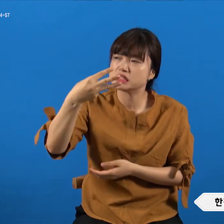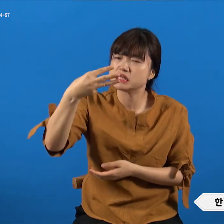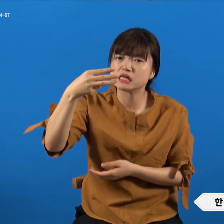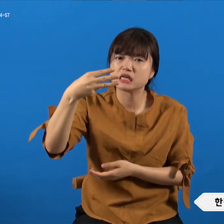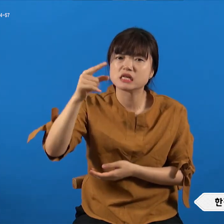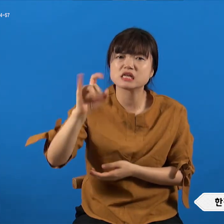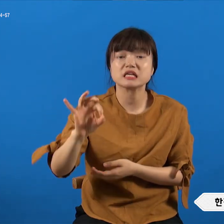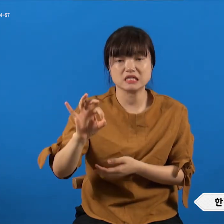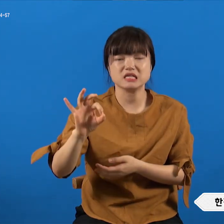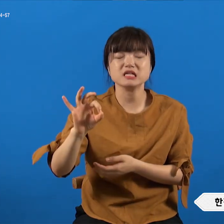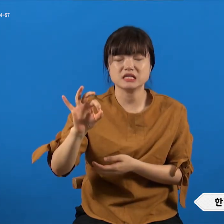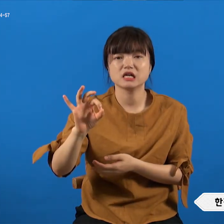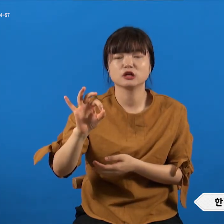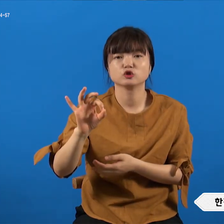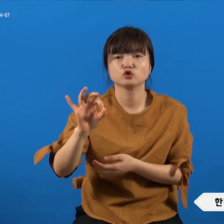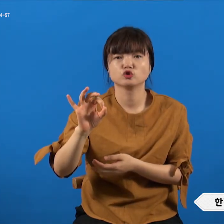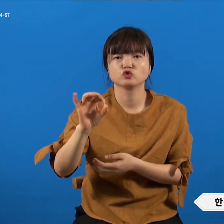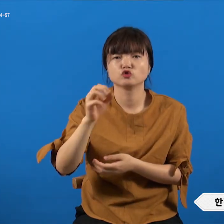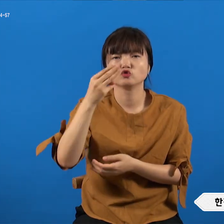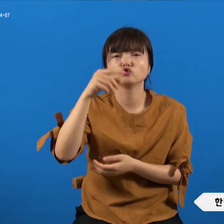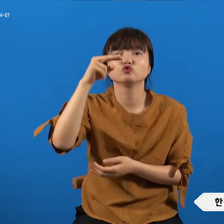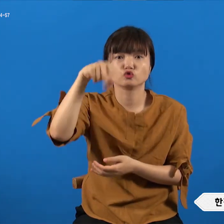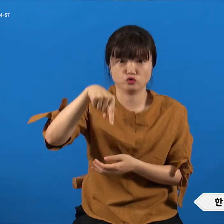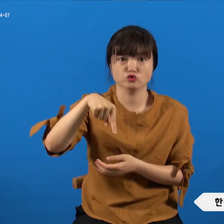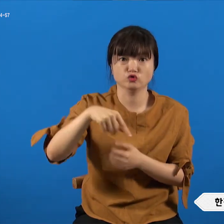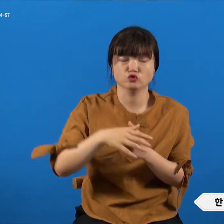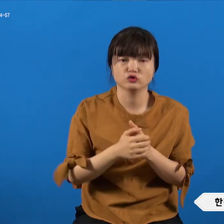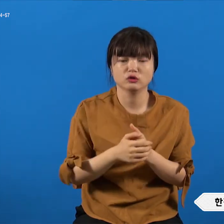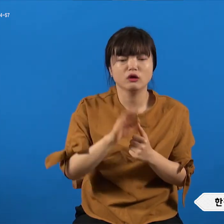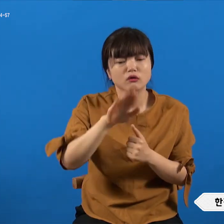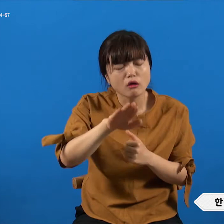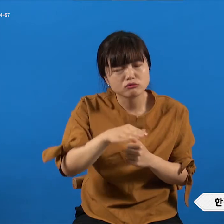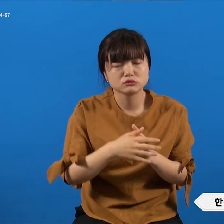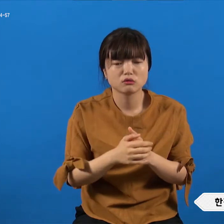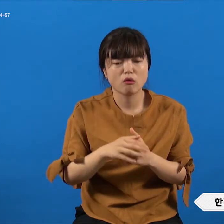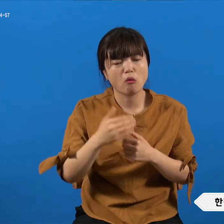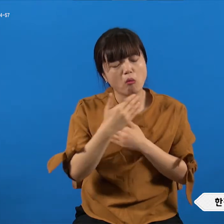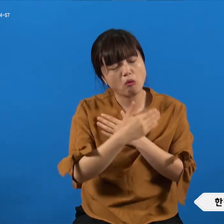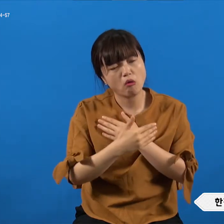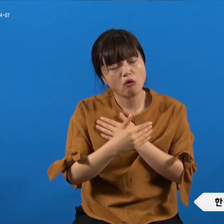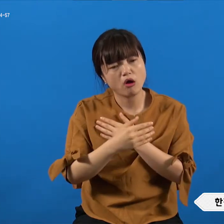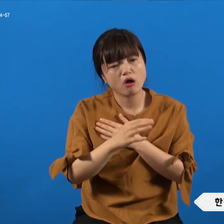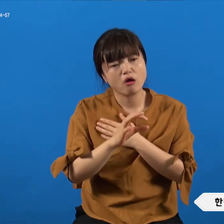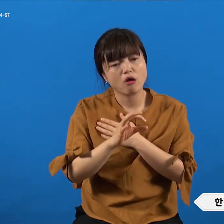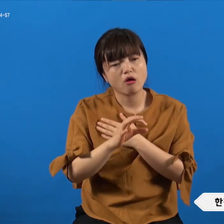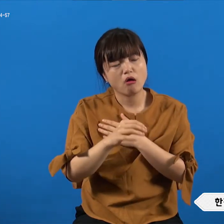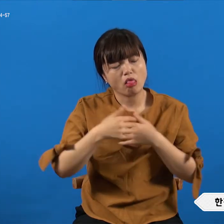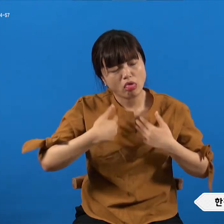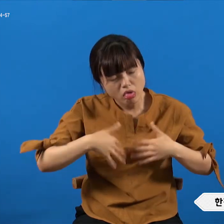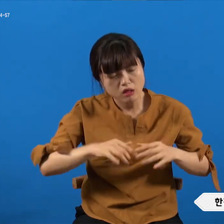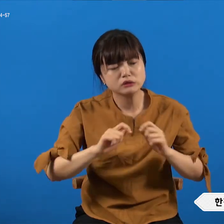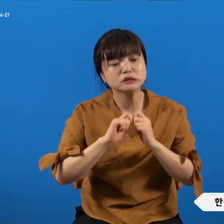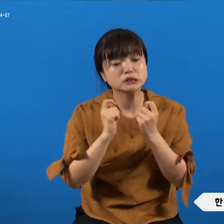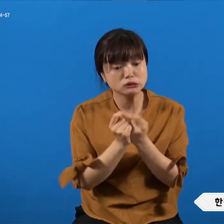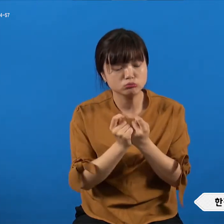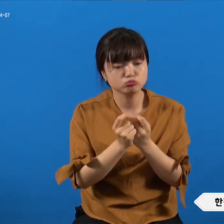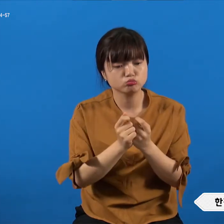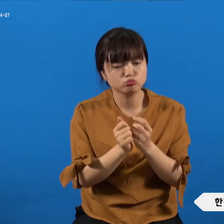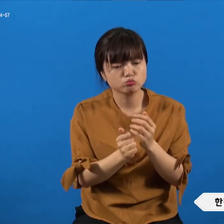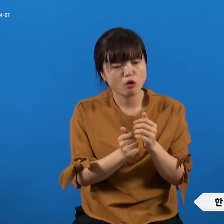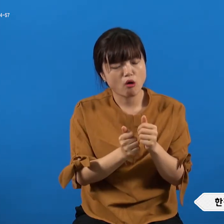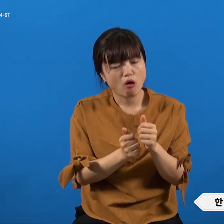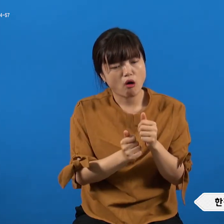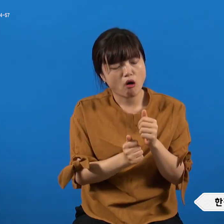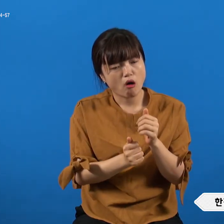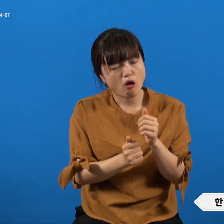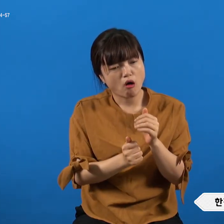투수입니다. 기자가 그에게 물어봤습니다. 당신은 약체 애리조나를 우승으로까지 이끄는